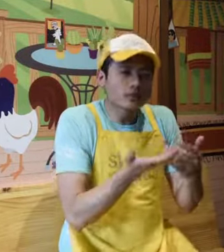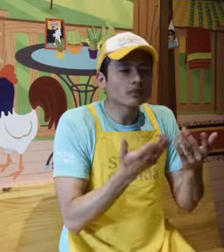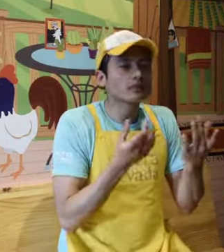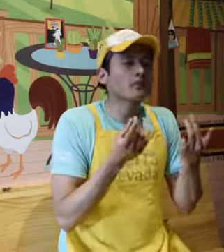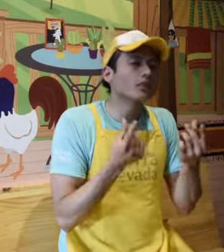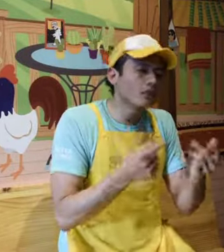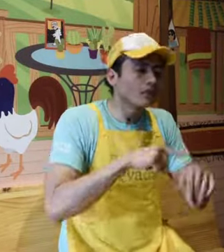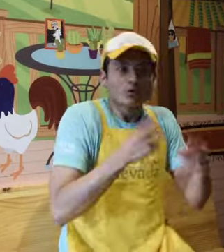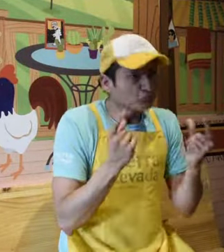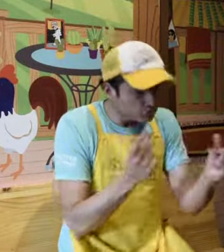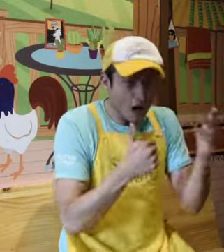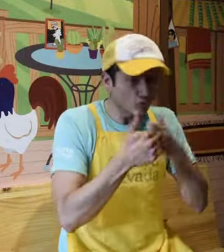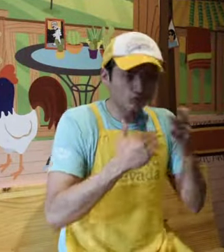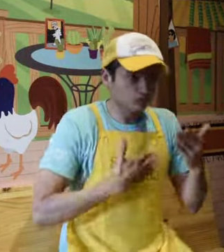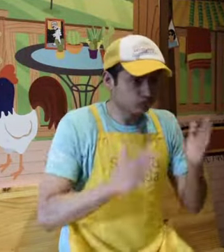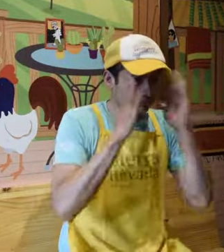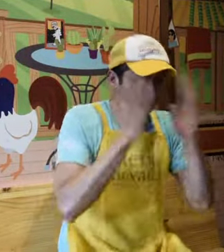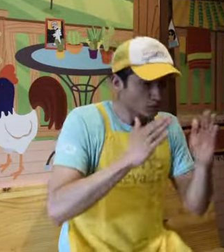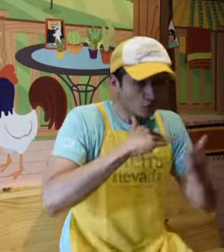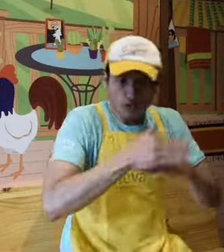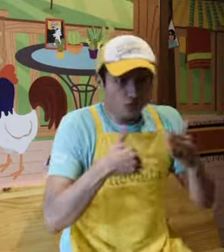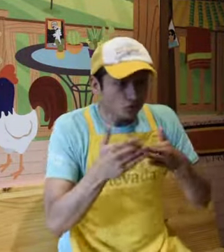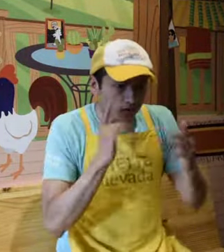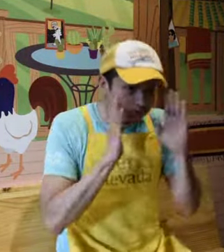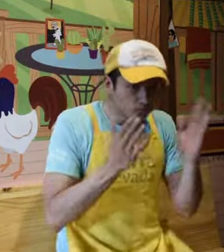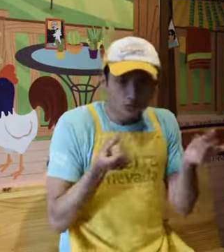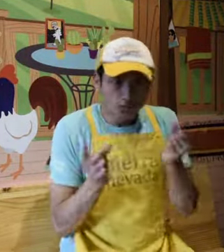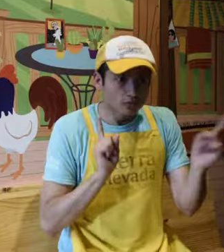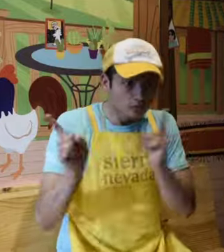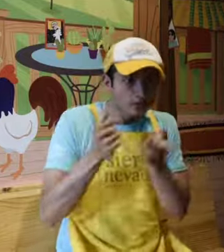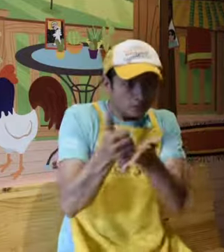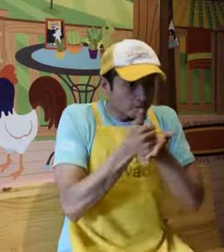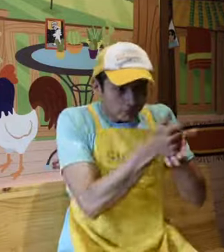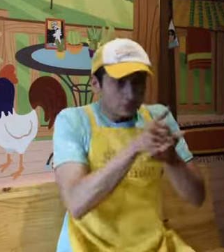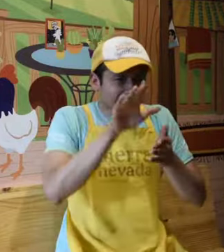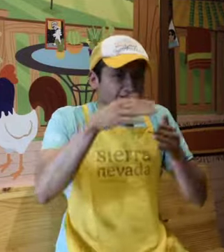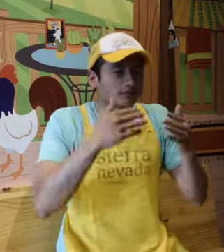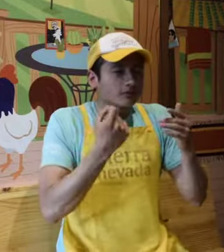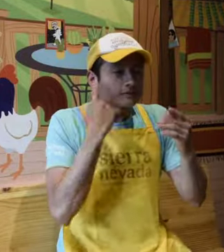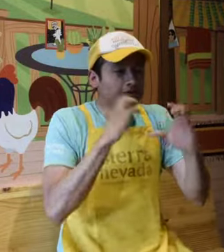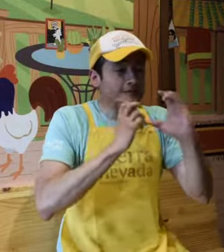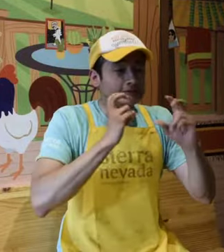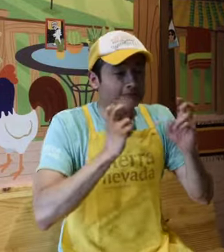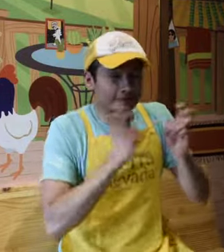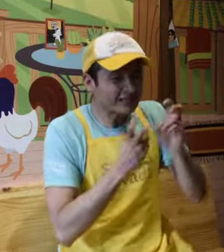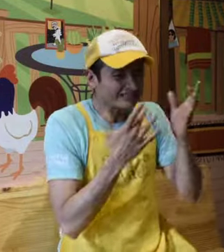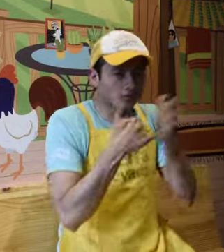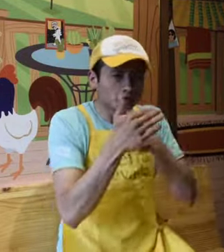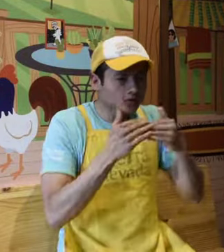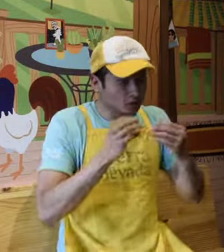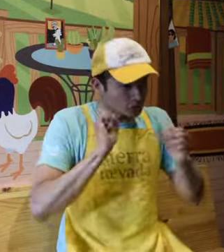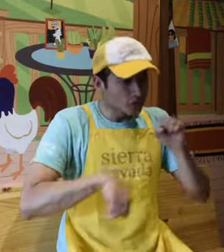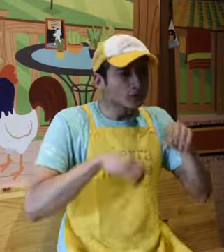para poder realizar las diferentes funciones que estoy desempeñando actualmente, siendo rápido, ágil para atender el